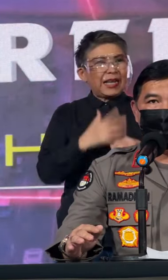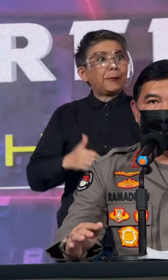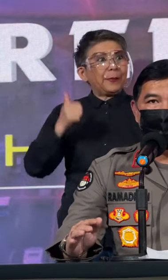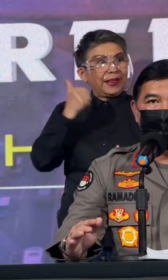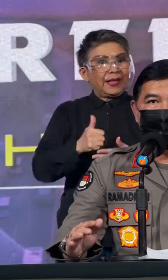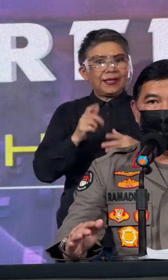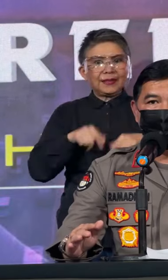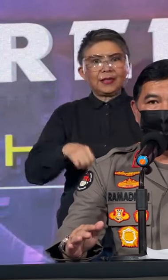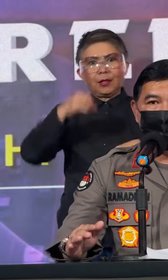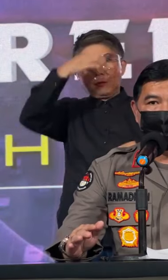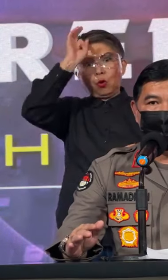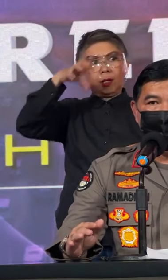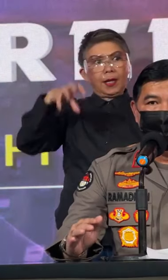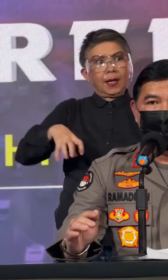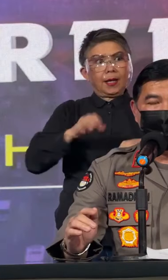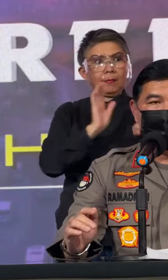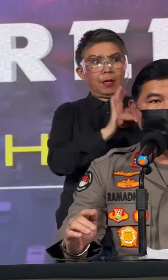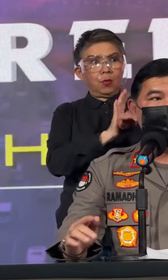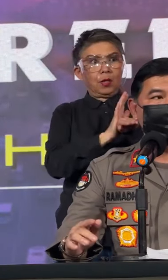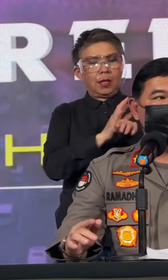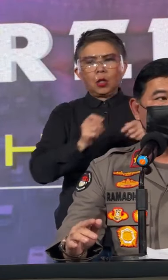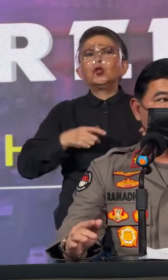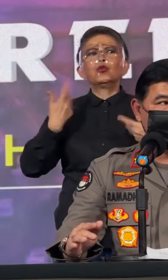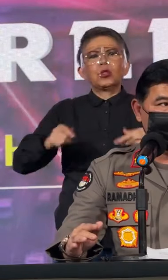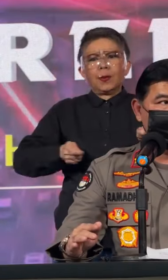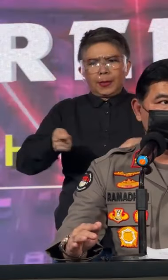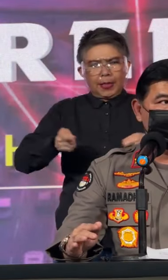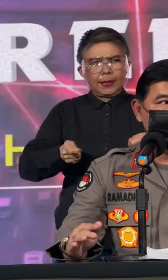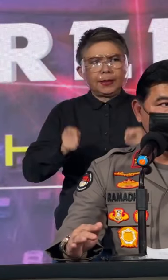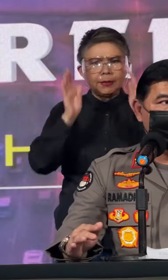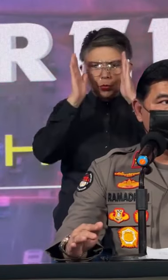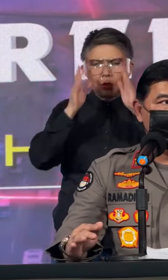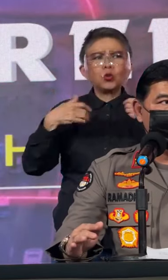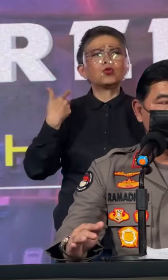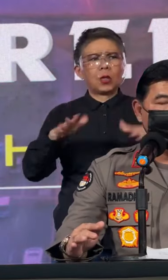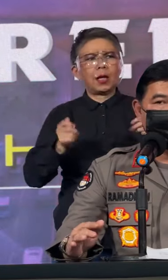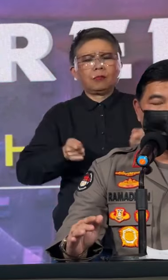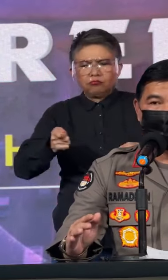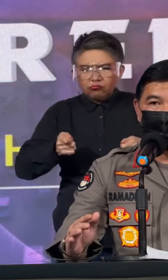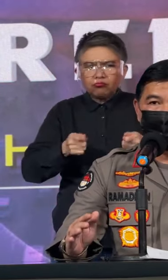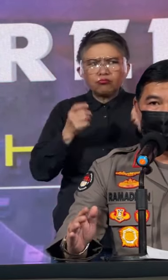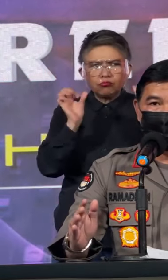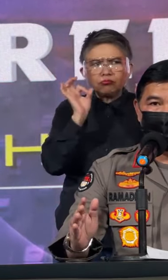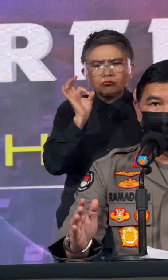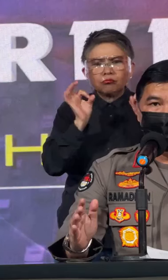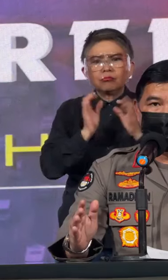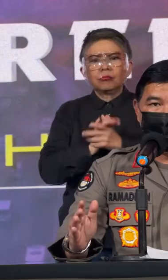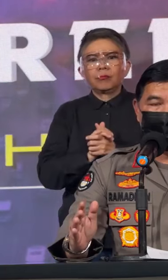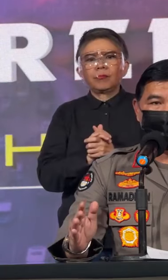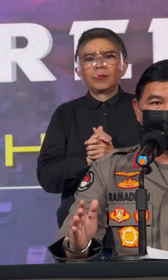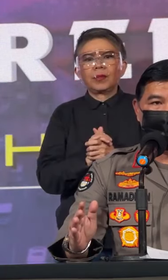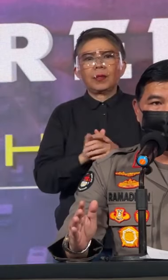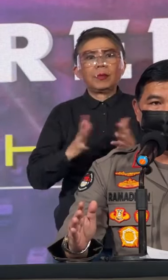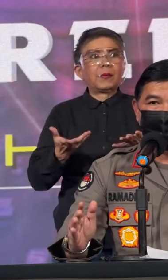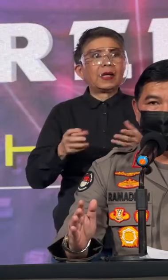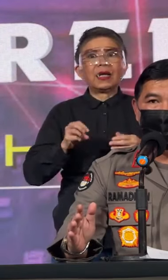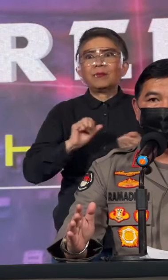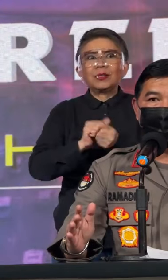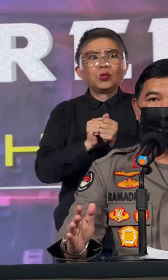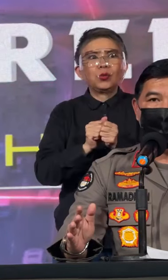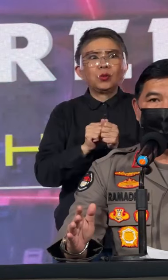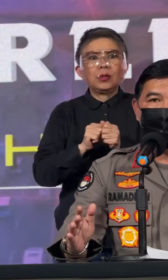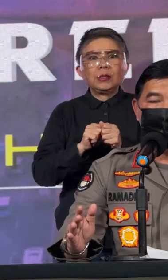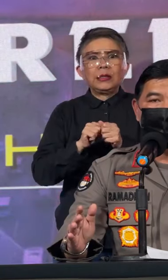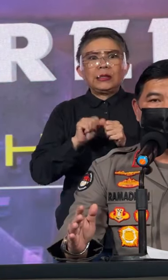ini Polda Papua mengendalikan situasi ya. Tentu bagaimana kasus ini